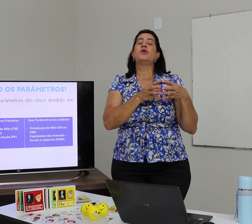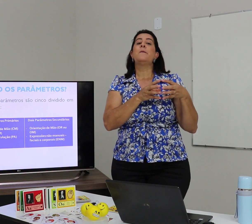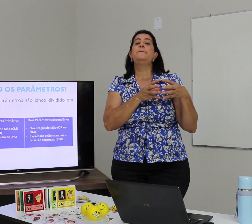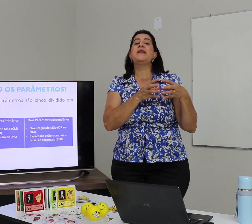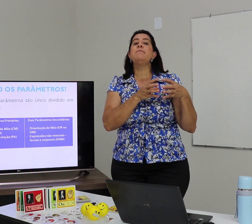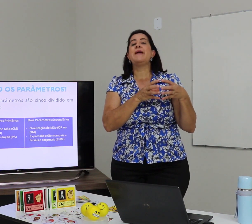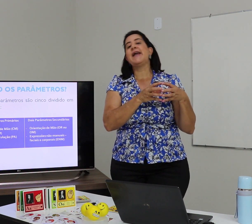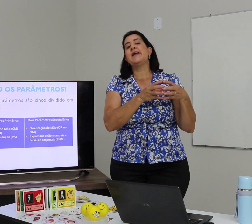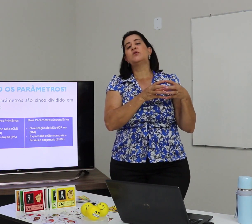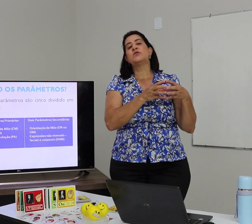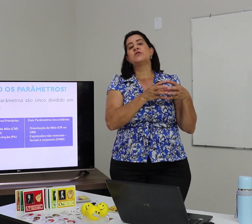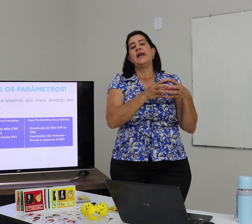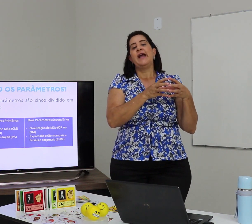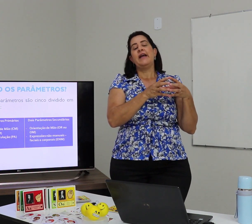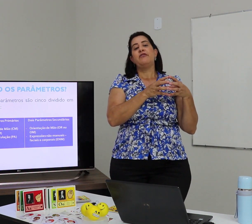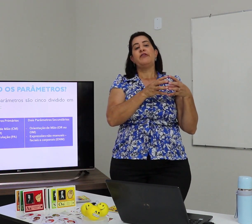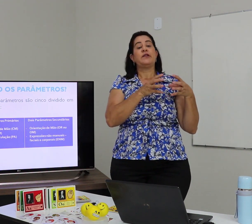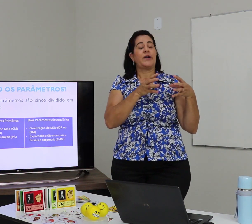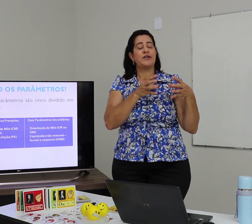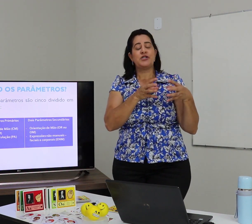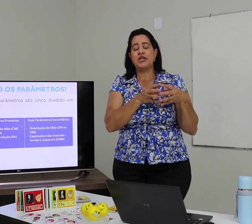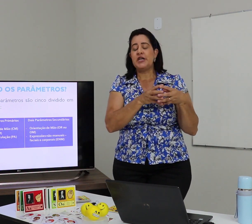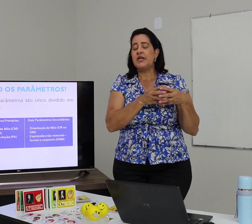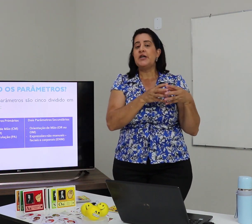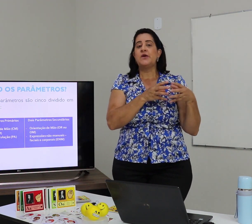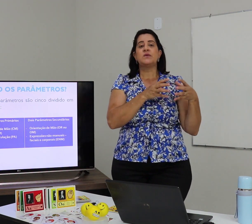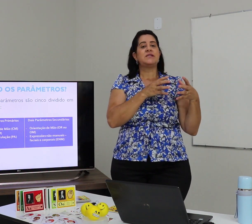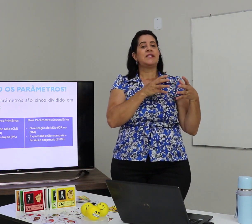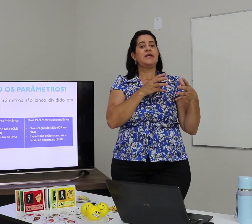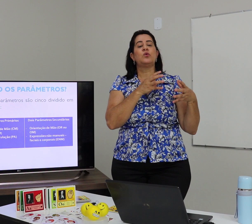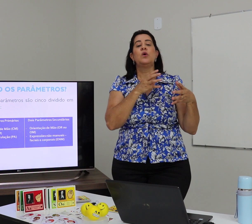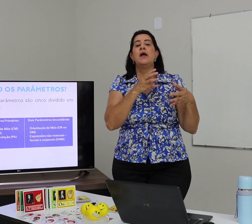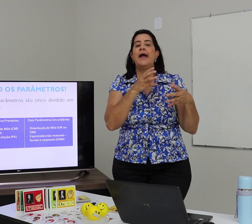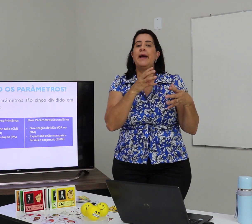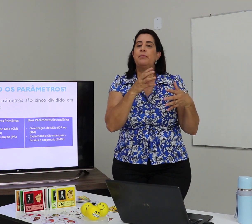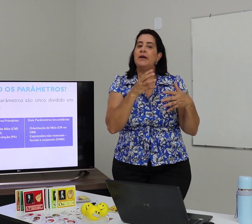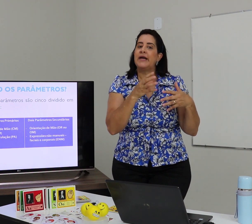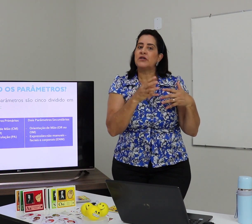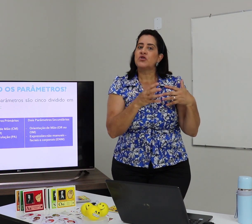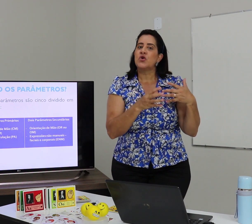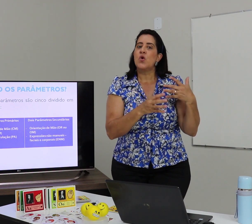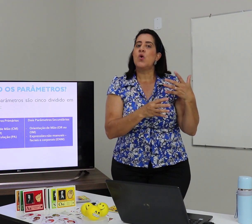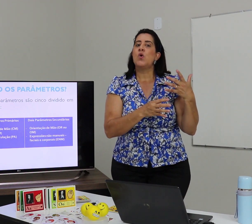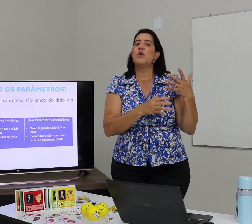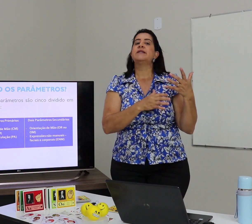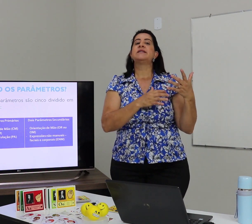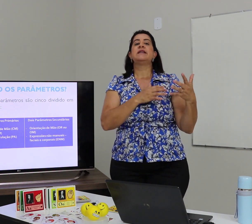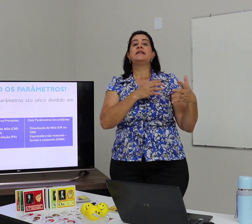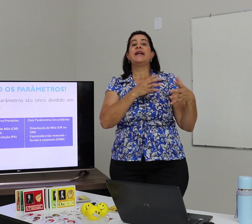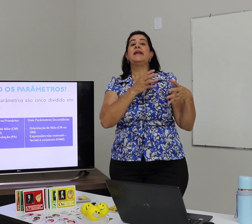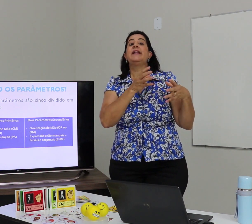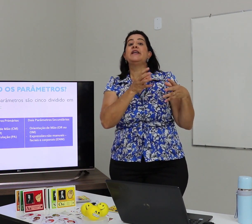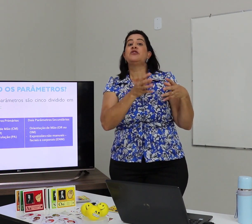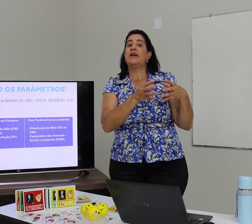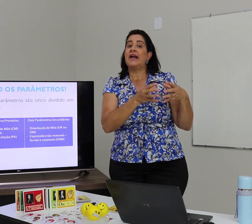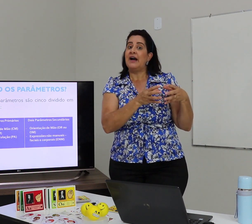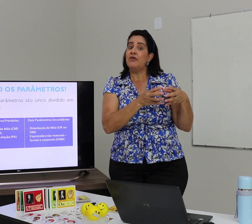foram primeiros feito artigos, escrito publicações que identificavam